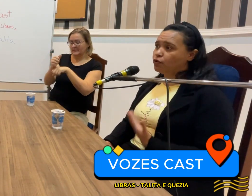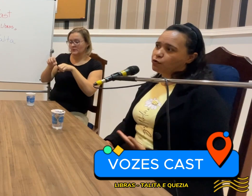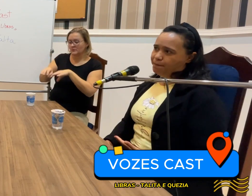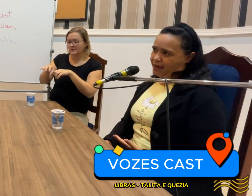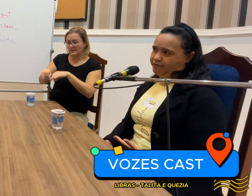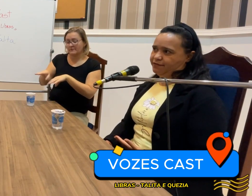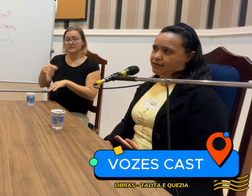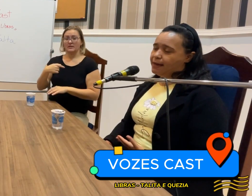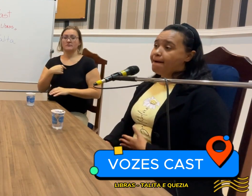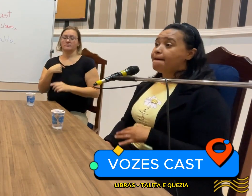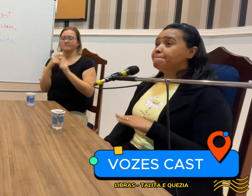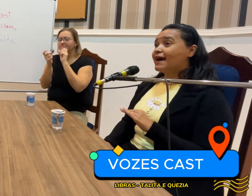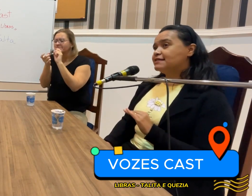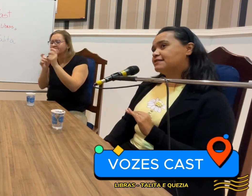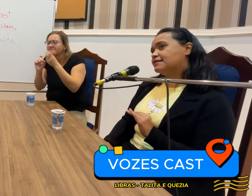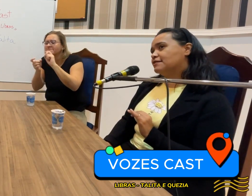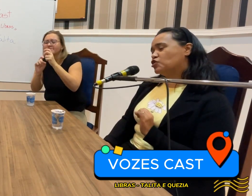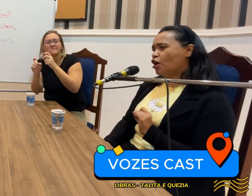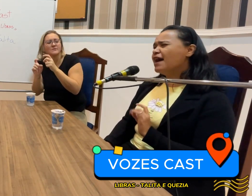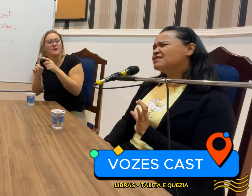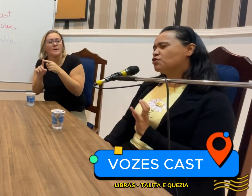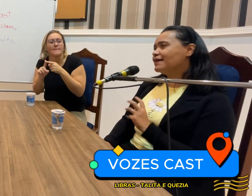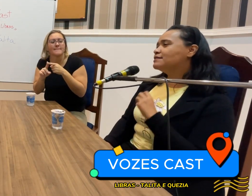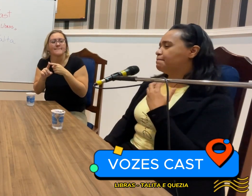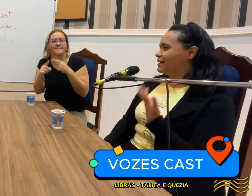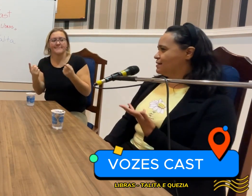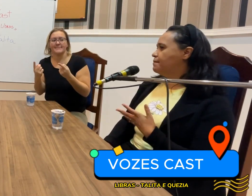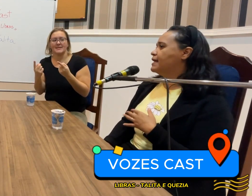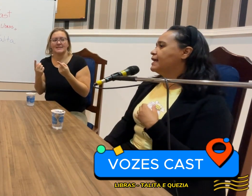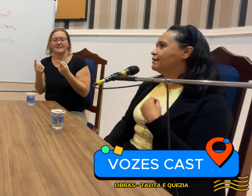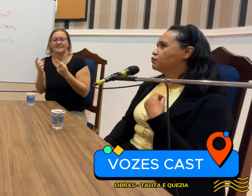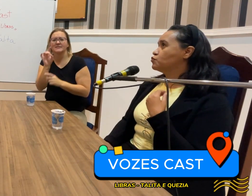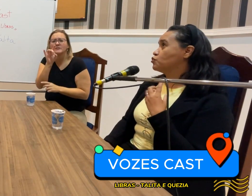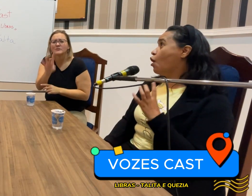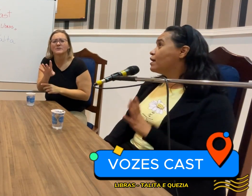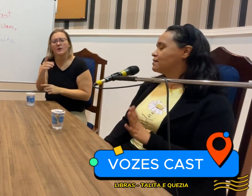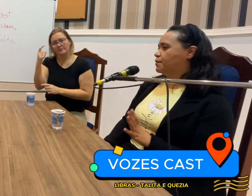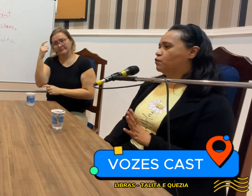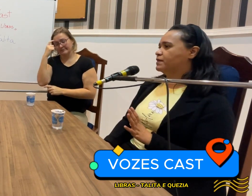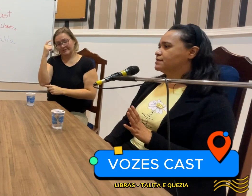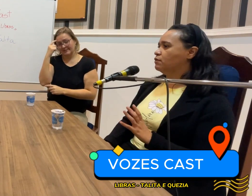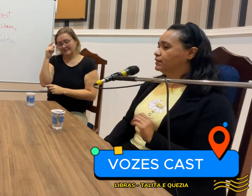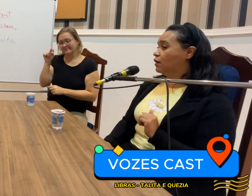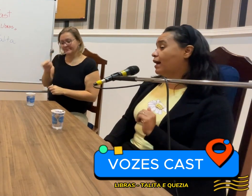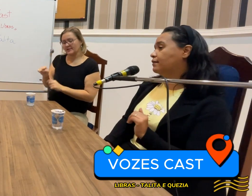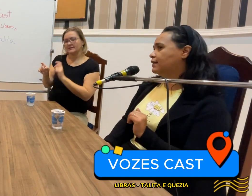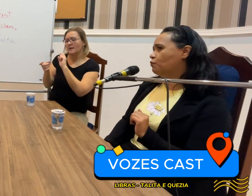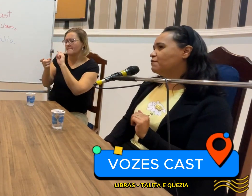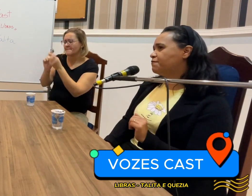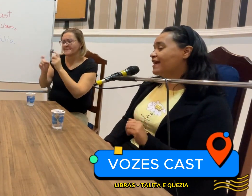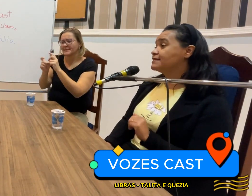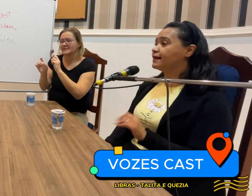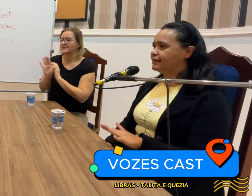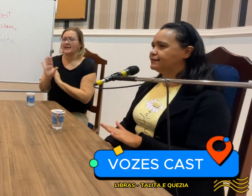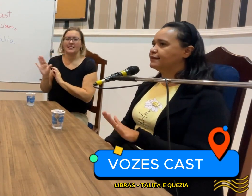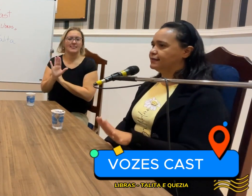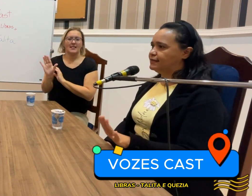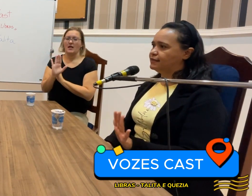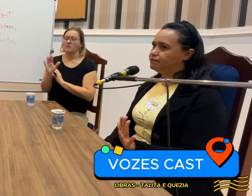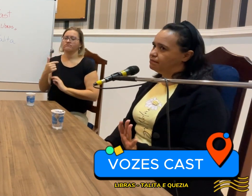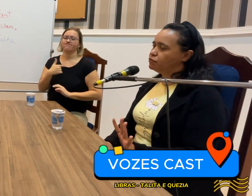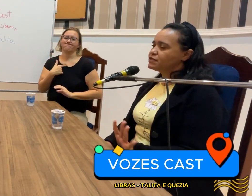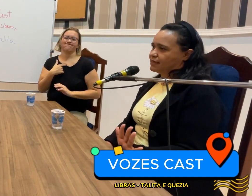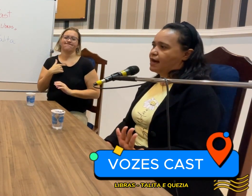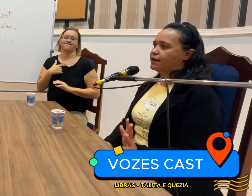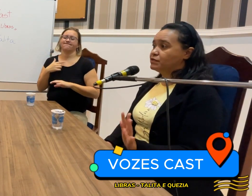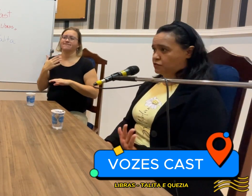me preocupava. Mas só esse pensamento, só essa preocupação, não me fez ainda